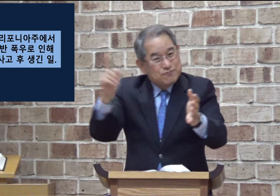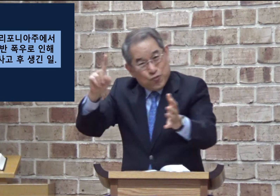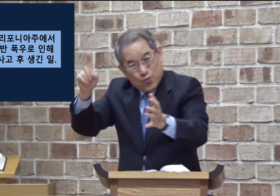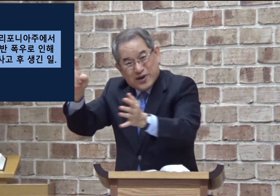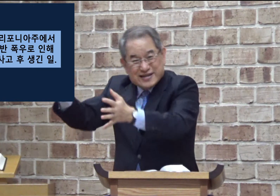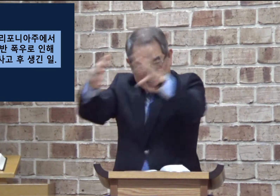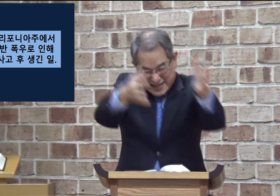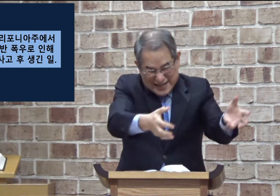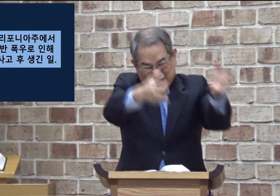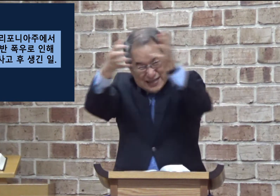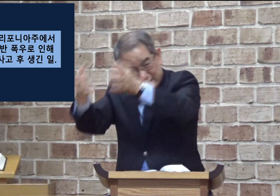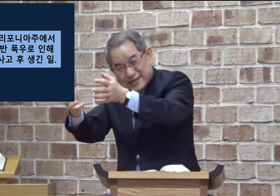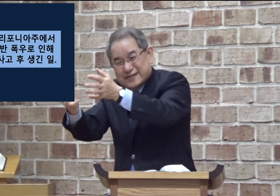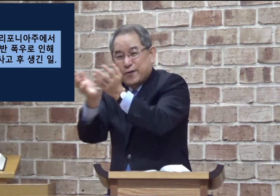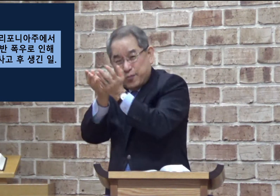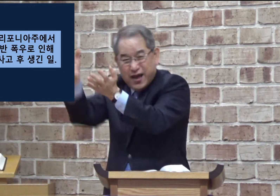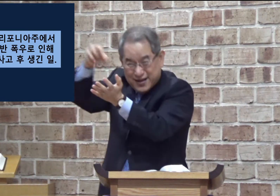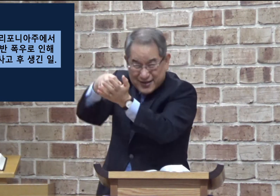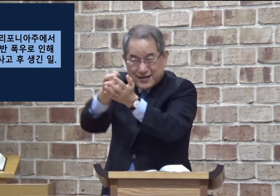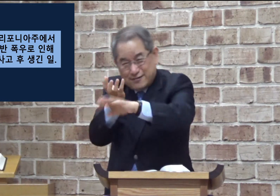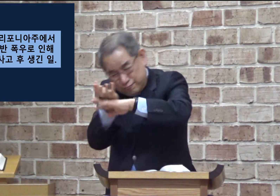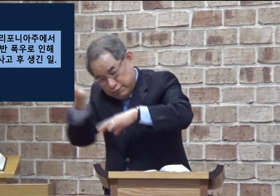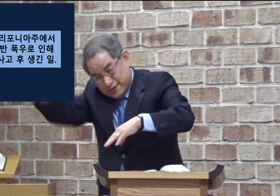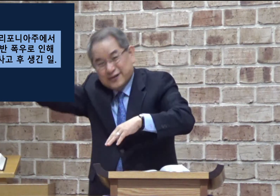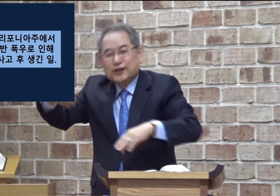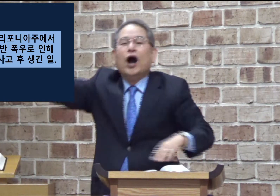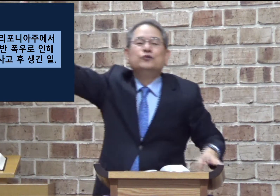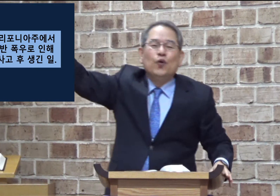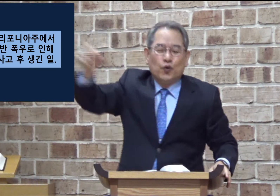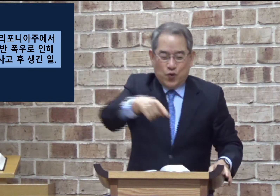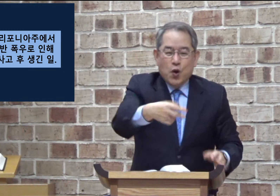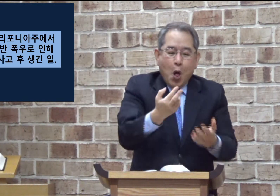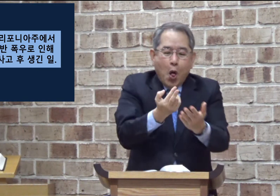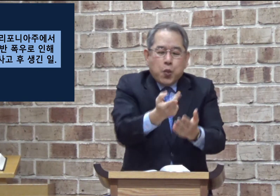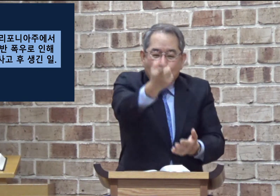그 돌을 이제 가져갔습니다. 배에 싣고